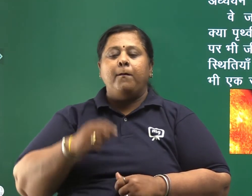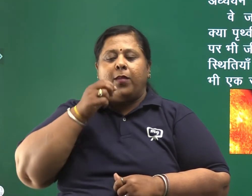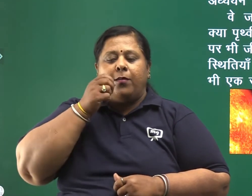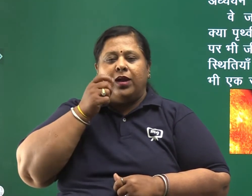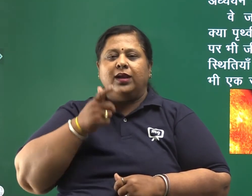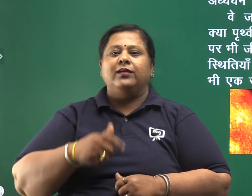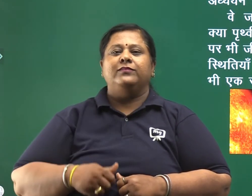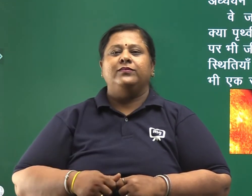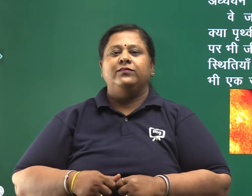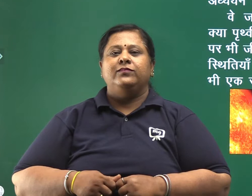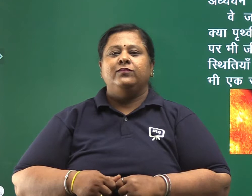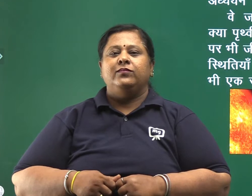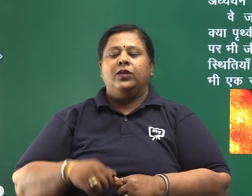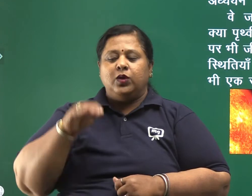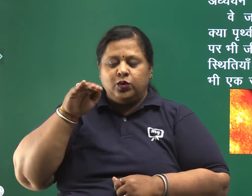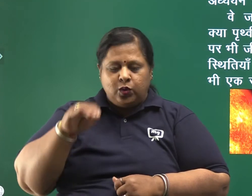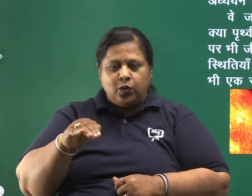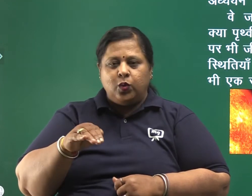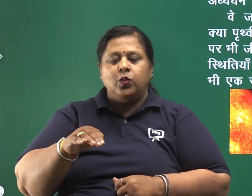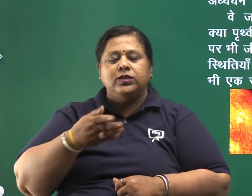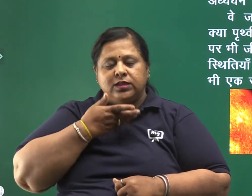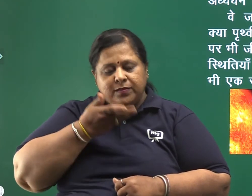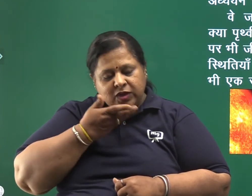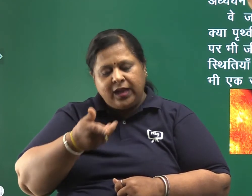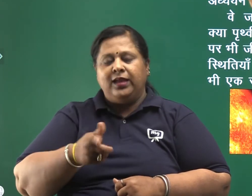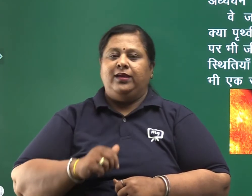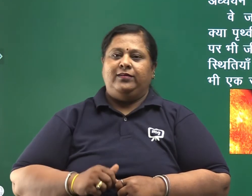ने छोटू को समझाया कि